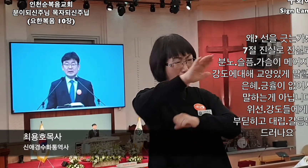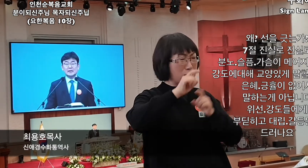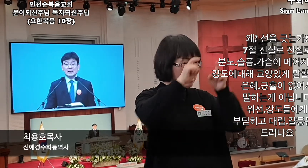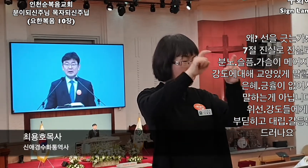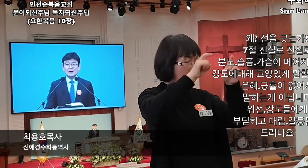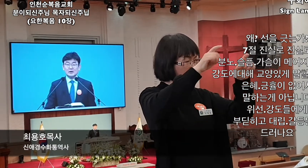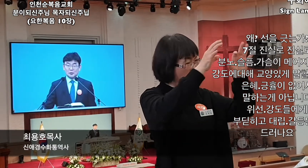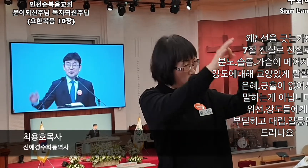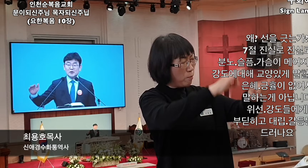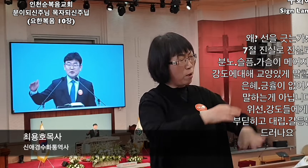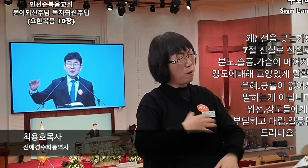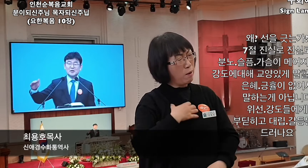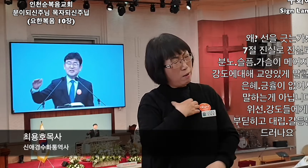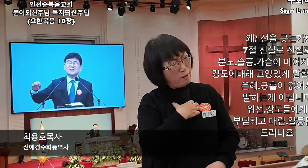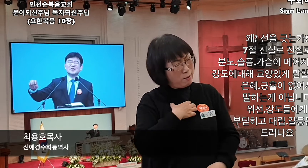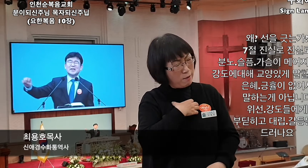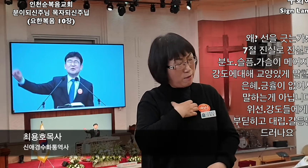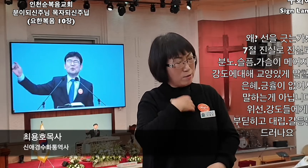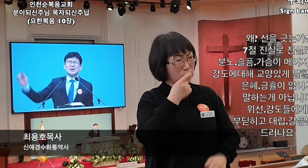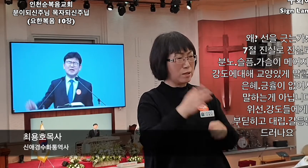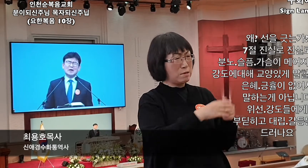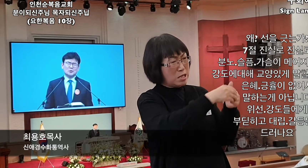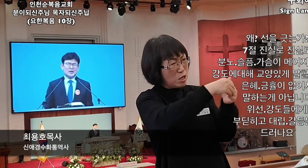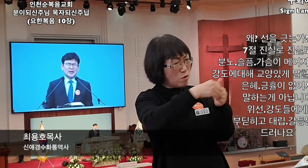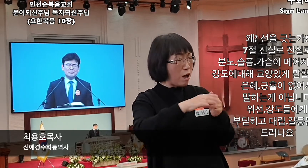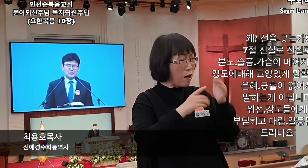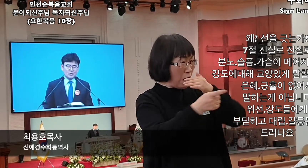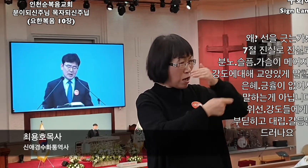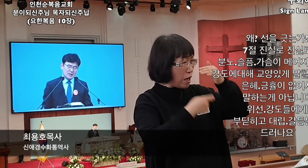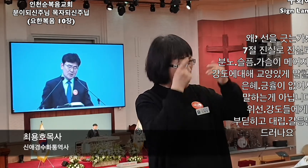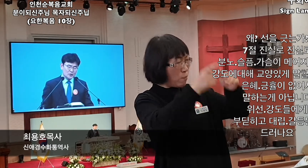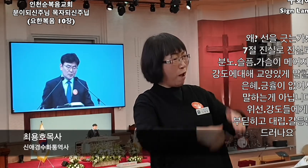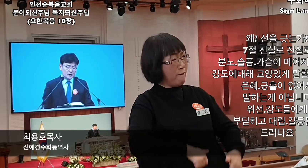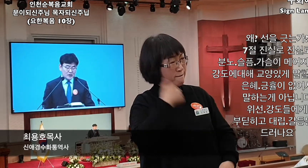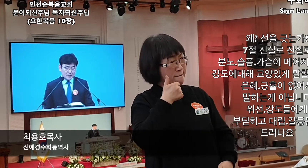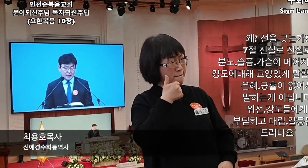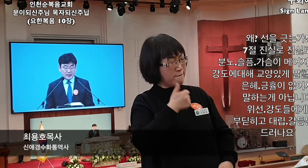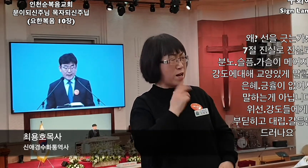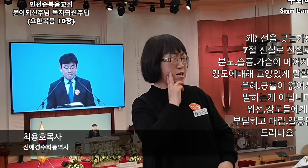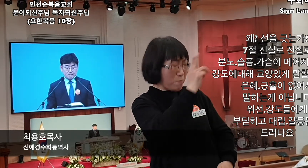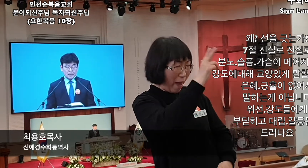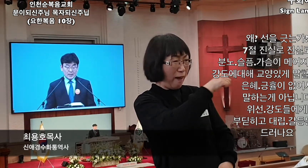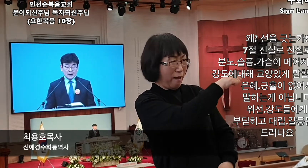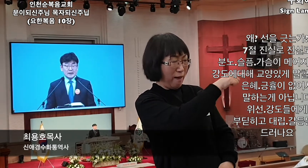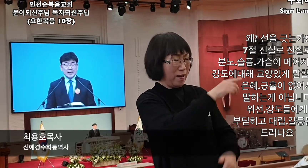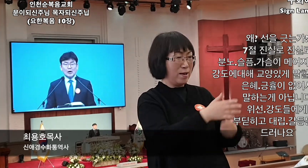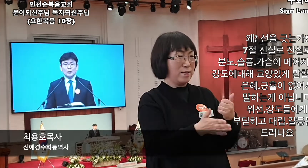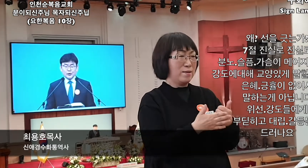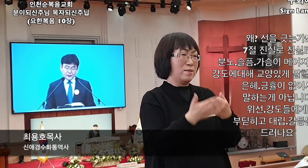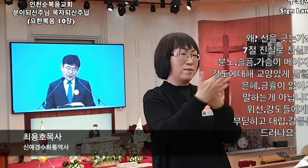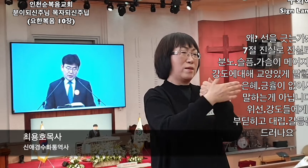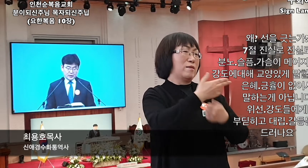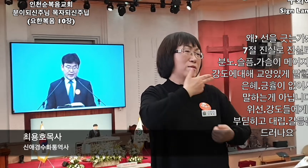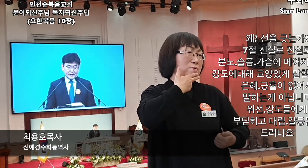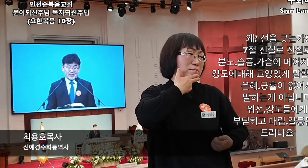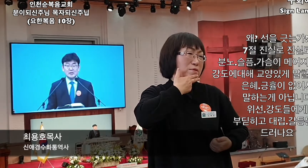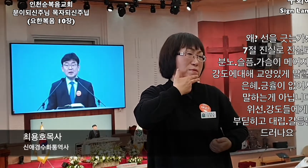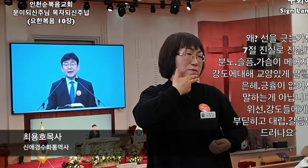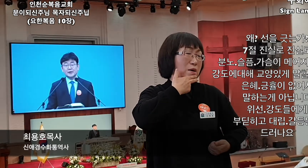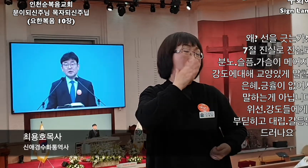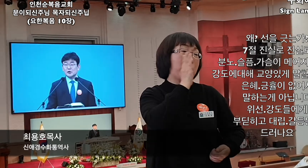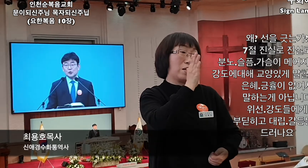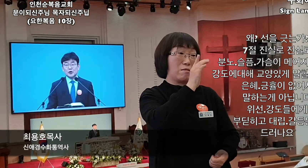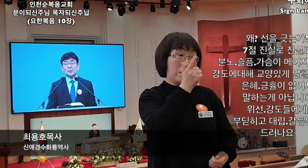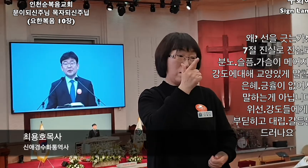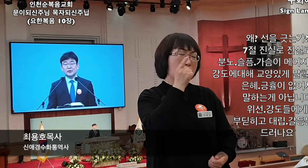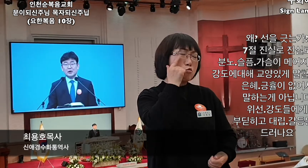따라가는 이들 그리고 그것들을 그렇게 인도하는 강도들에 대한 분노가 너무 심합니다. 은혜가 없어서 이렇게 얘기하시는 거